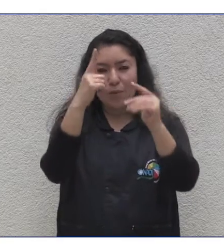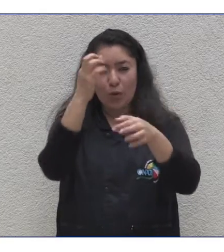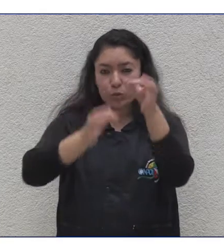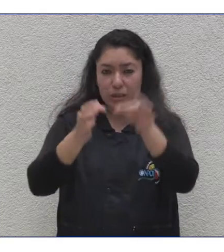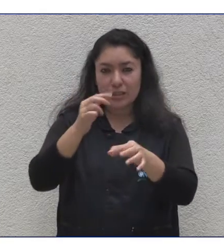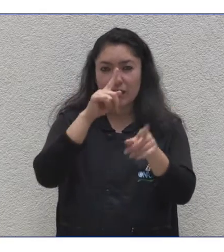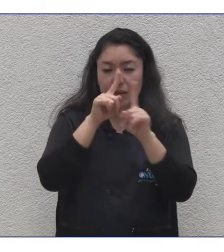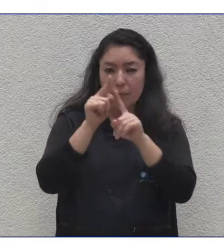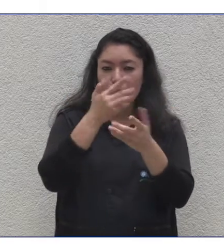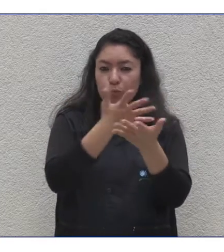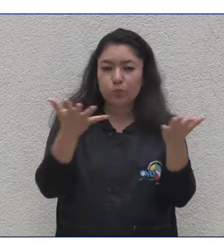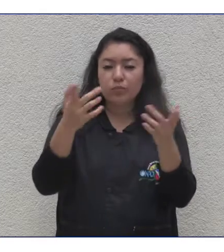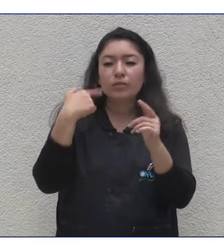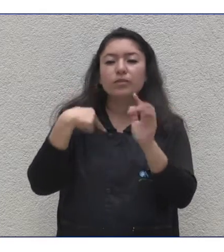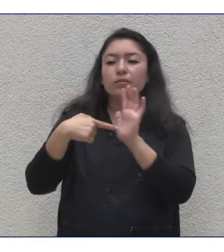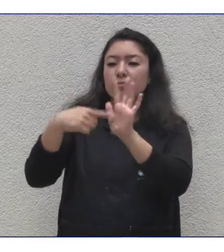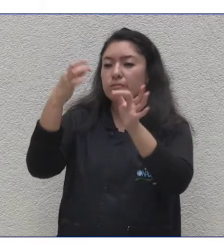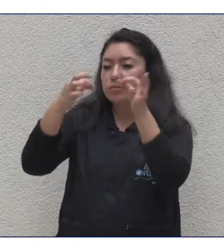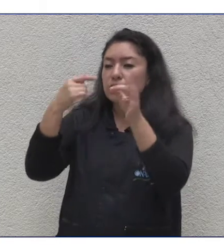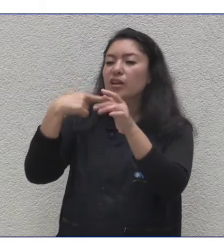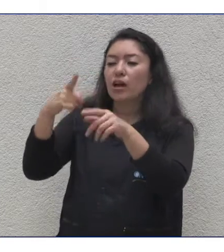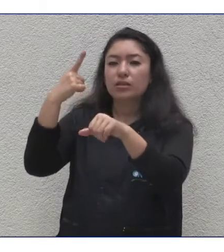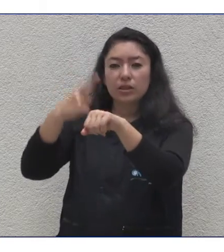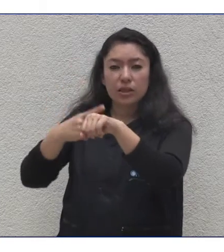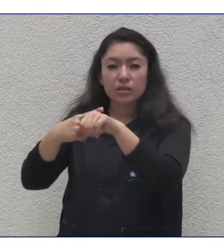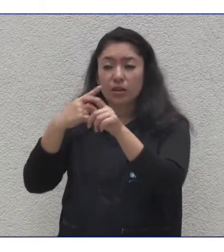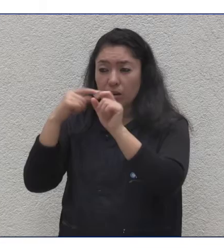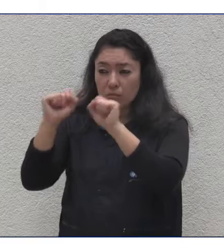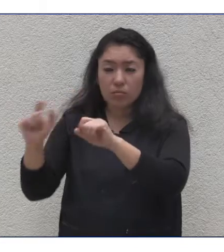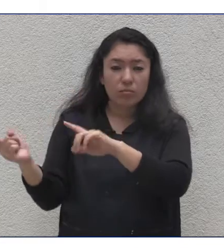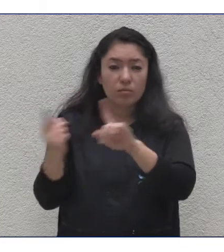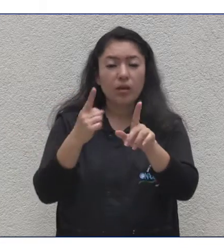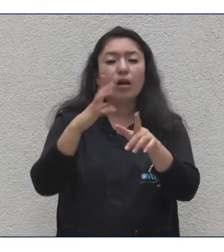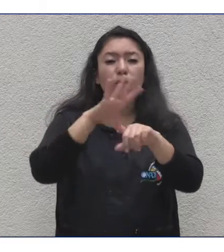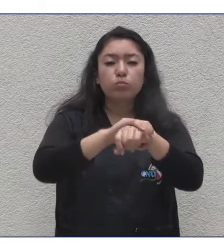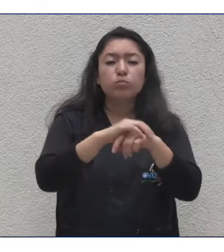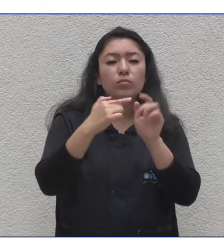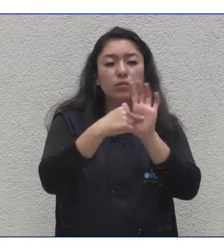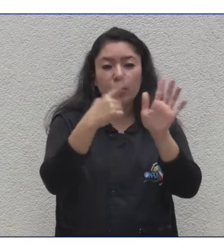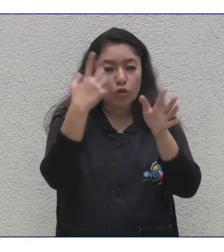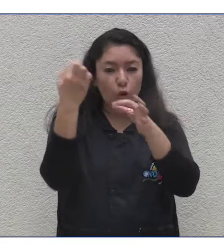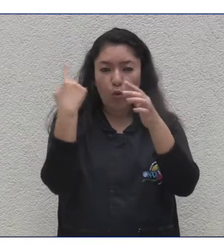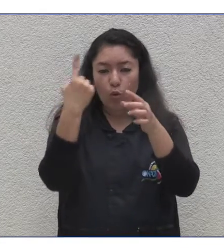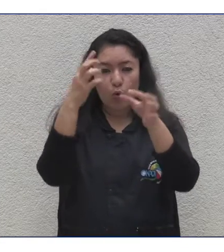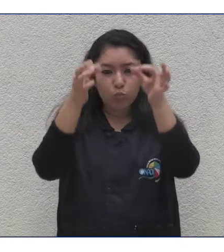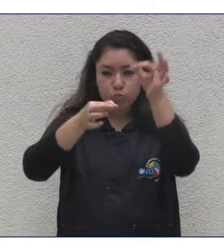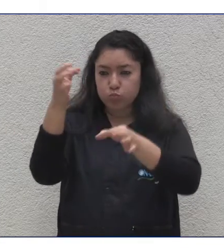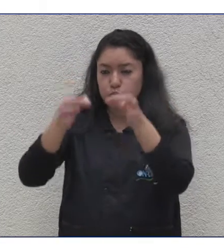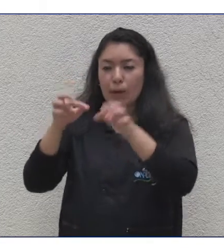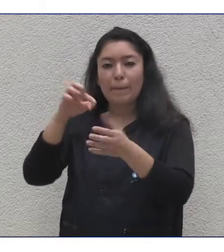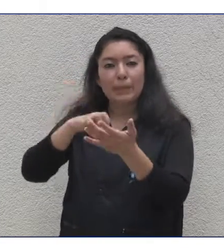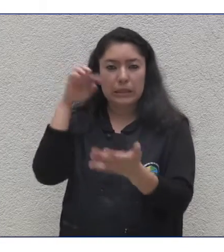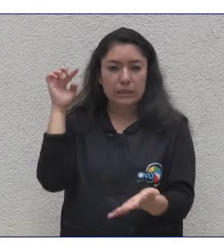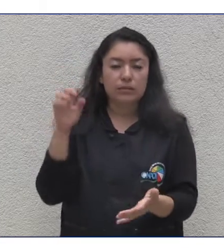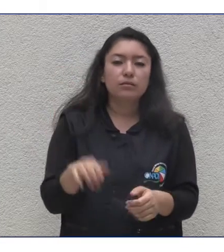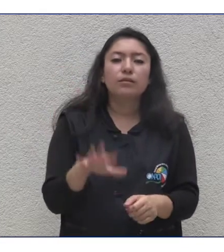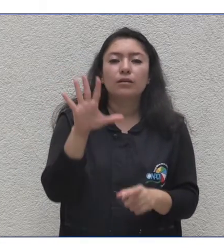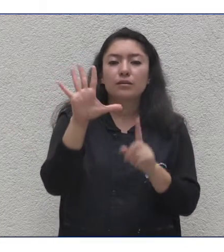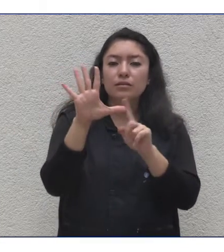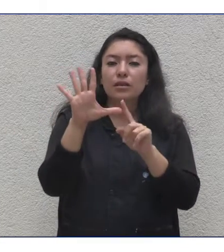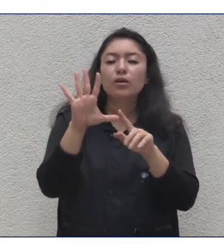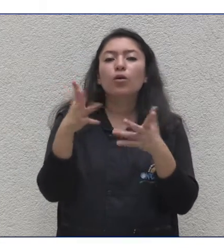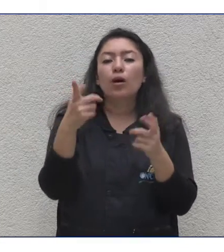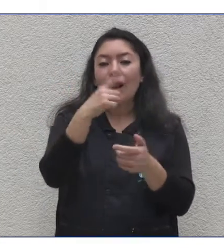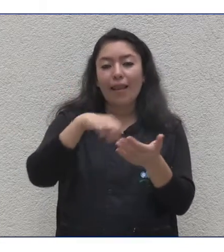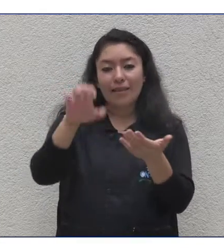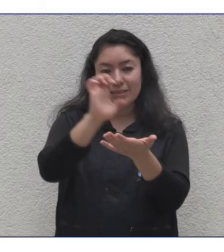Apelaciones, Tribunales de Primera Instancia de Ejecución y Sentencia y Juzgados de Paz de todo el país. 5. El listado